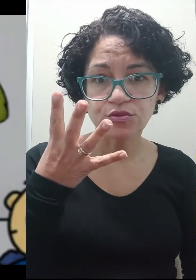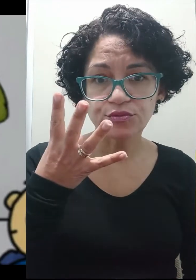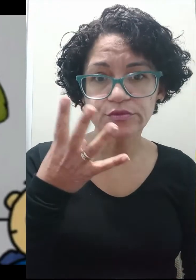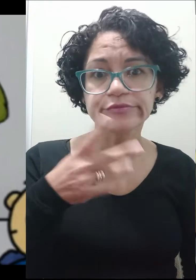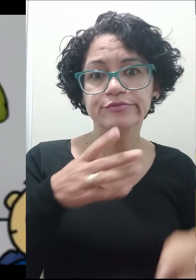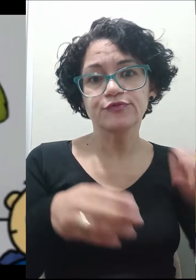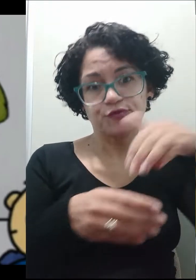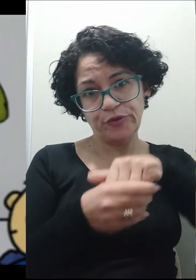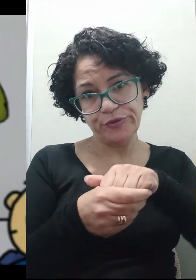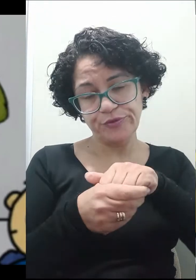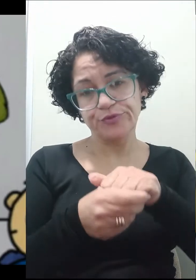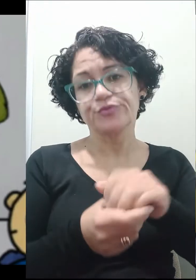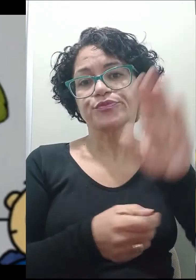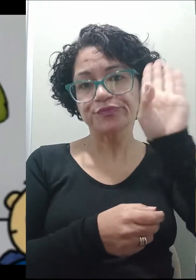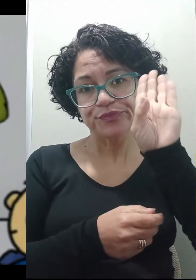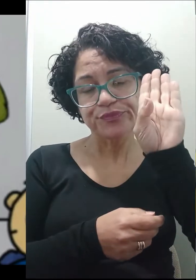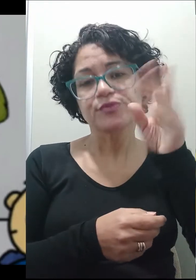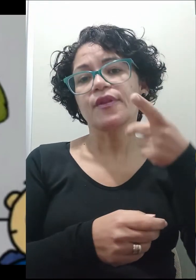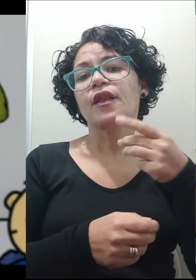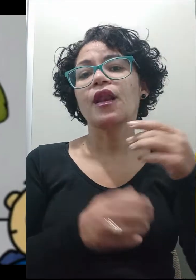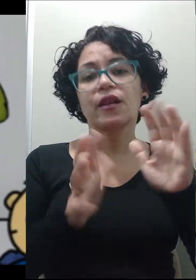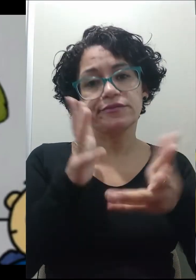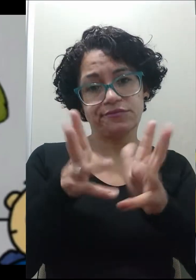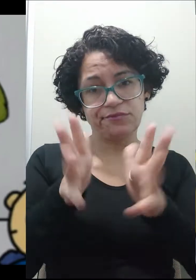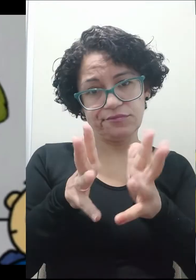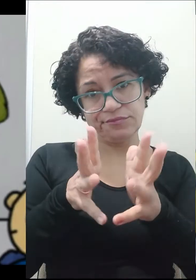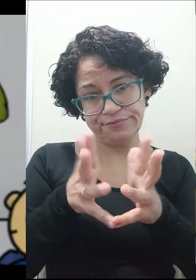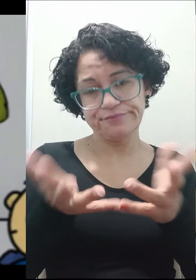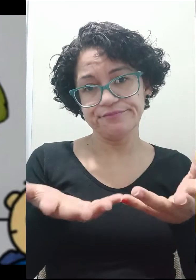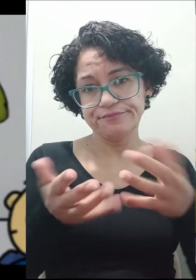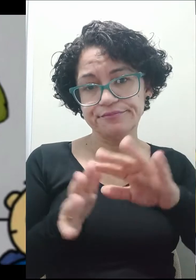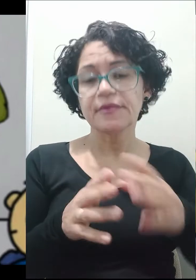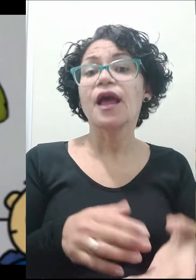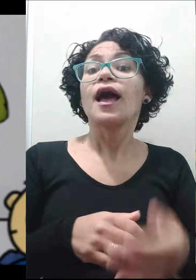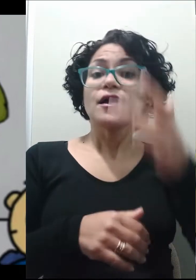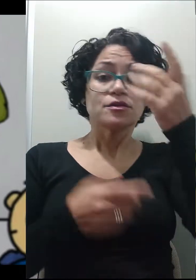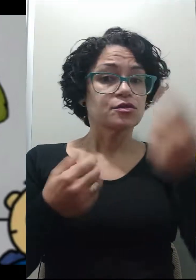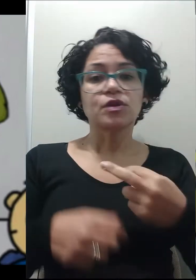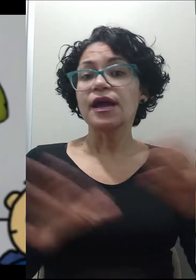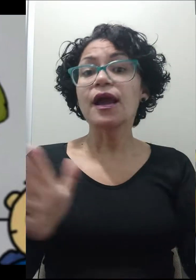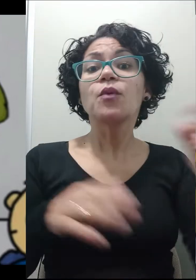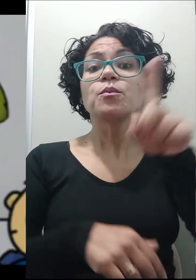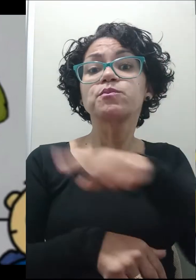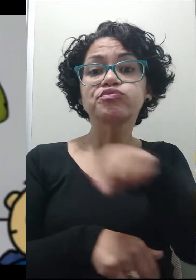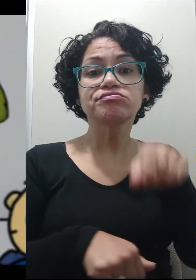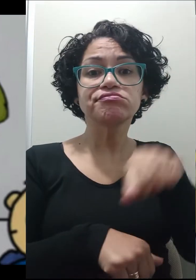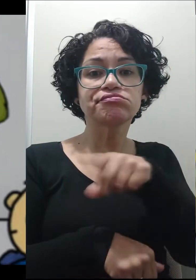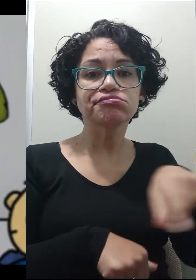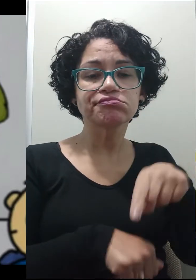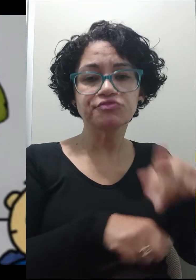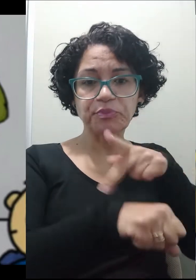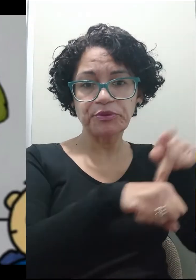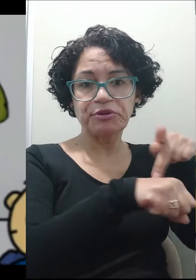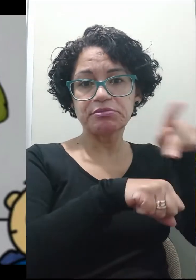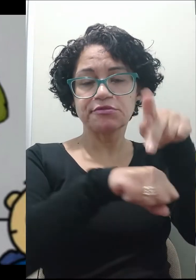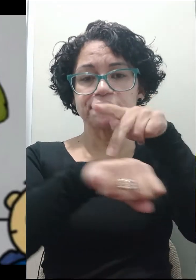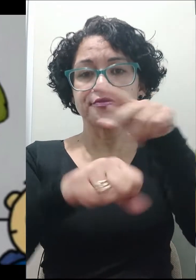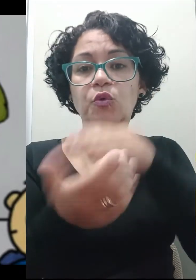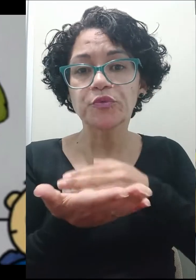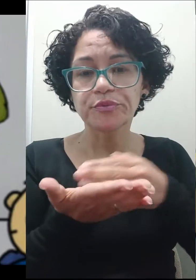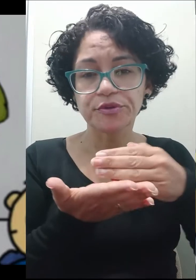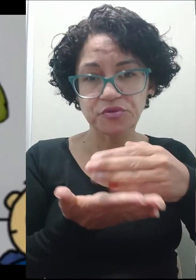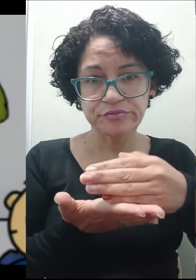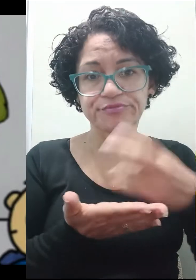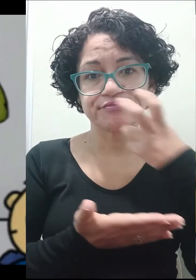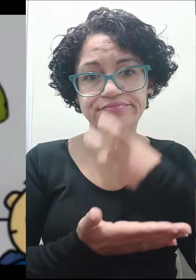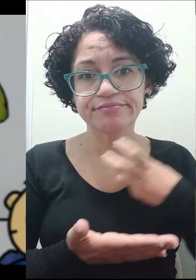de então, não se permitiu que a língua de sinais fosse usada, nem poderia ser